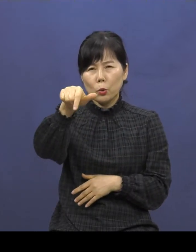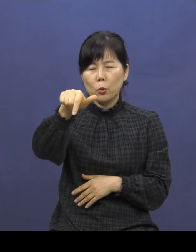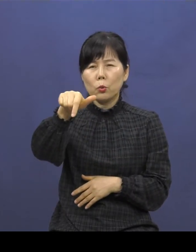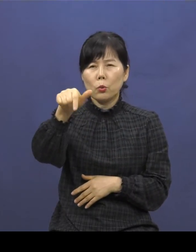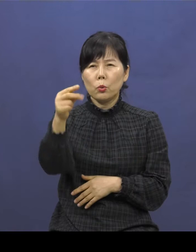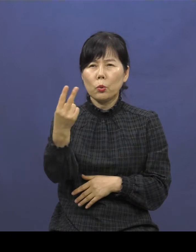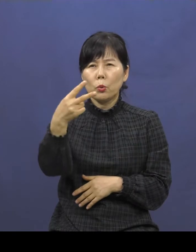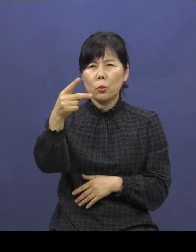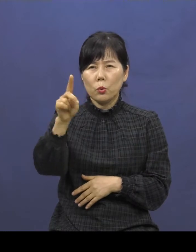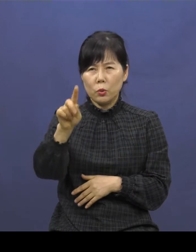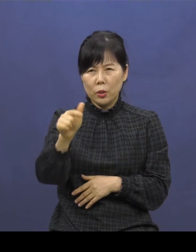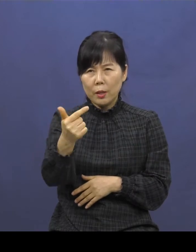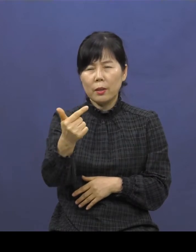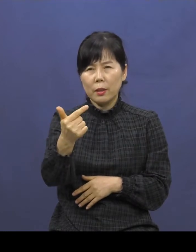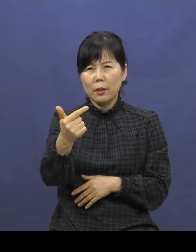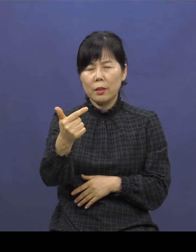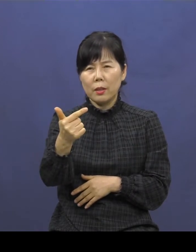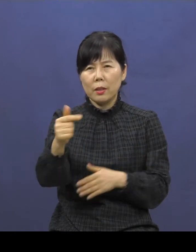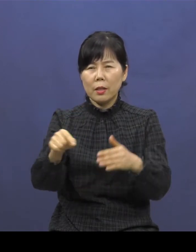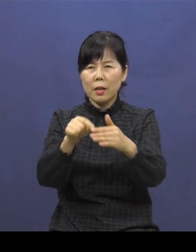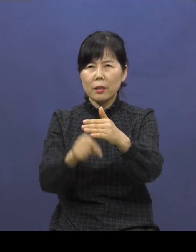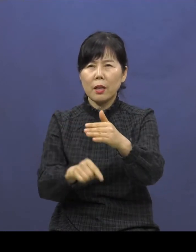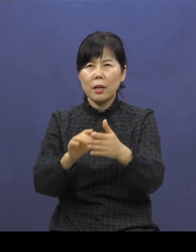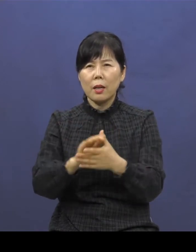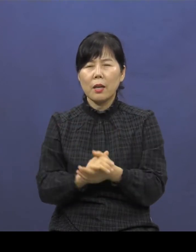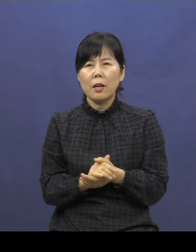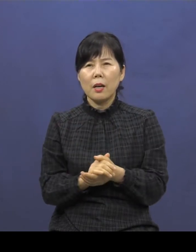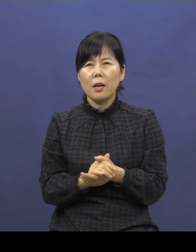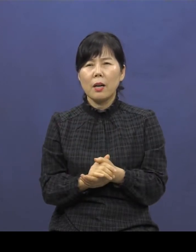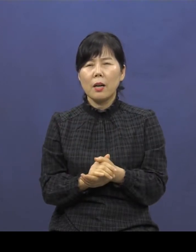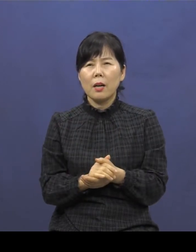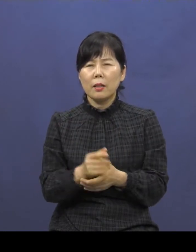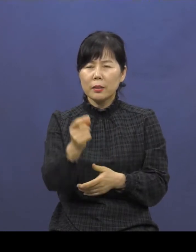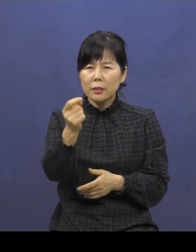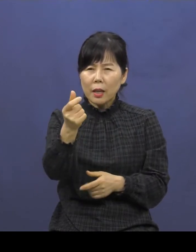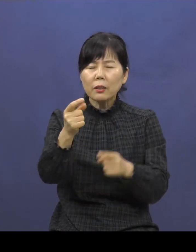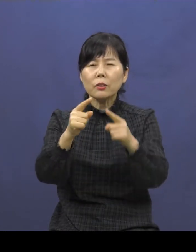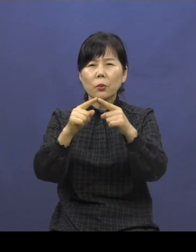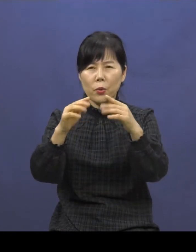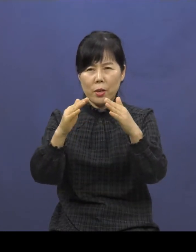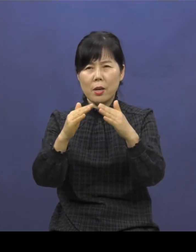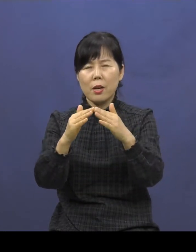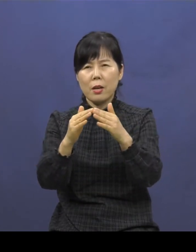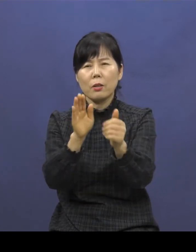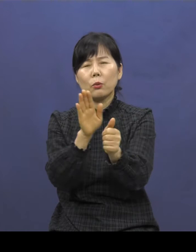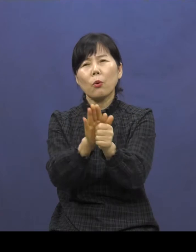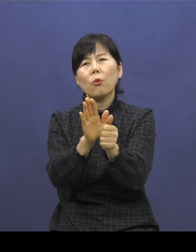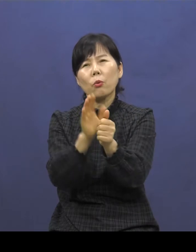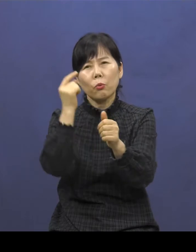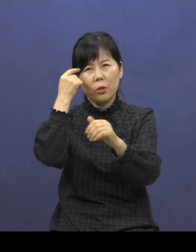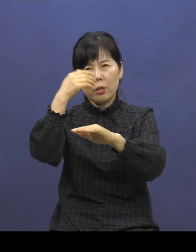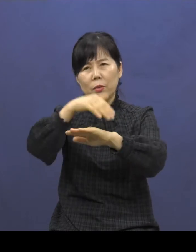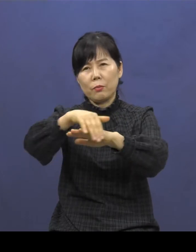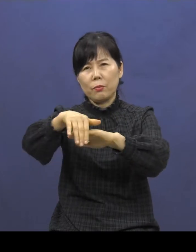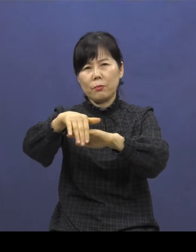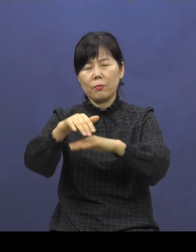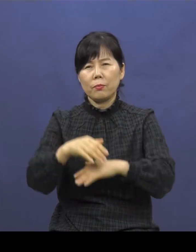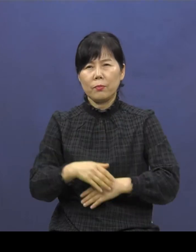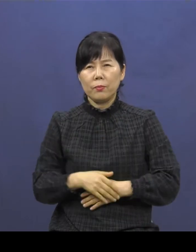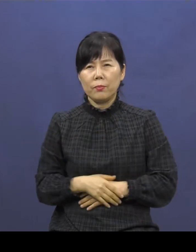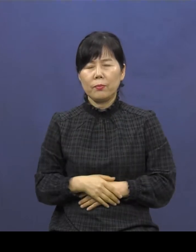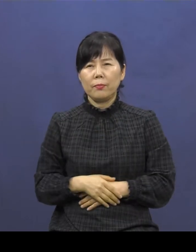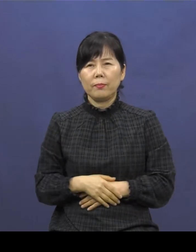먼저 정말 이 코로나19 때문에 모이지 못해서 그래서 교회가 어려움을 겪고 있는 미자립 교회들이 많습니다. 그